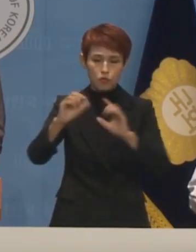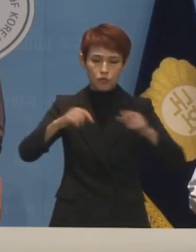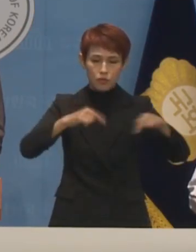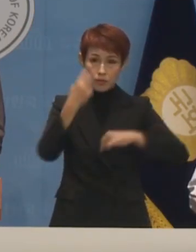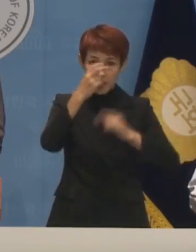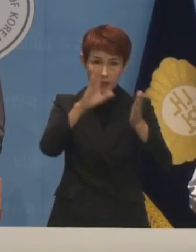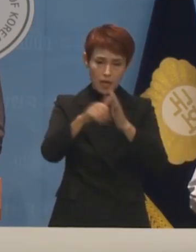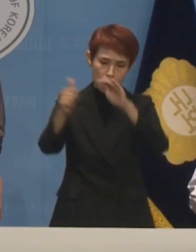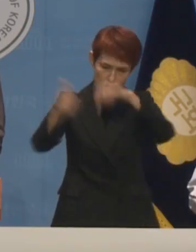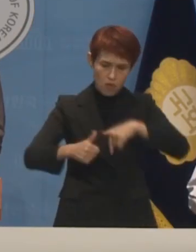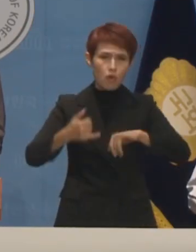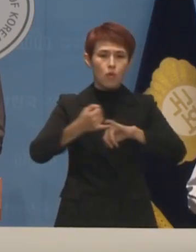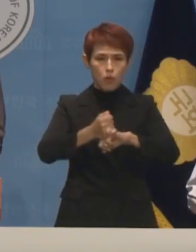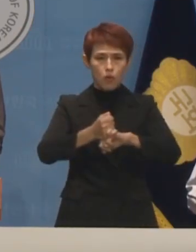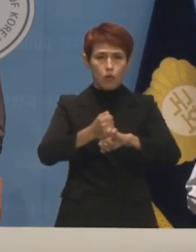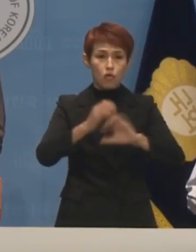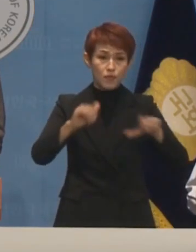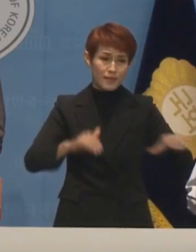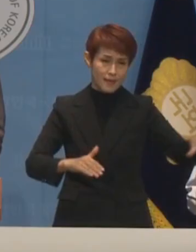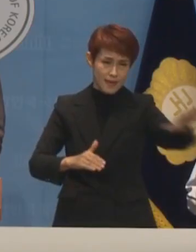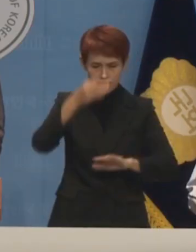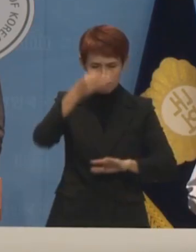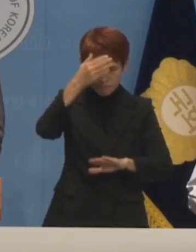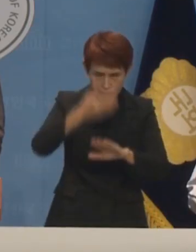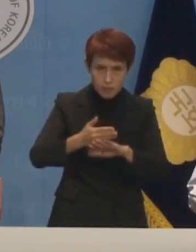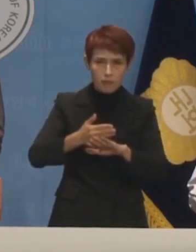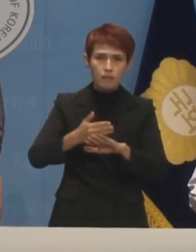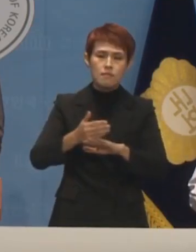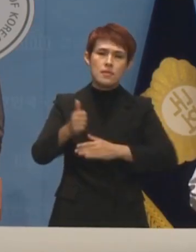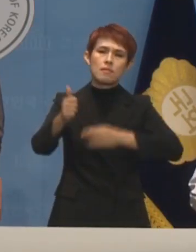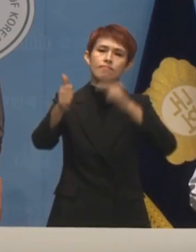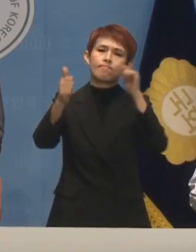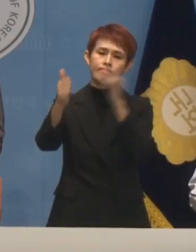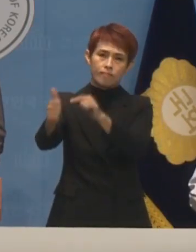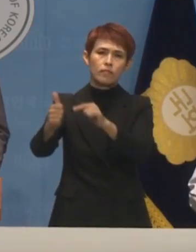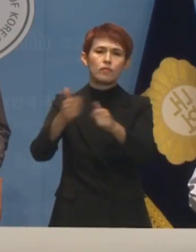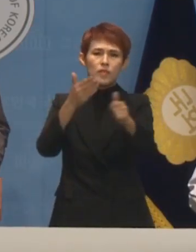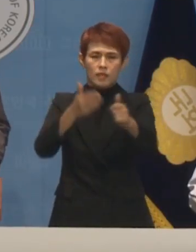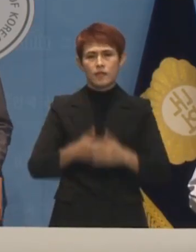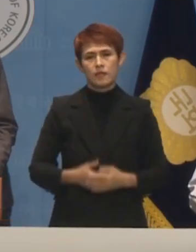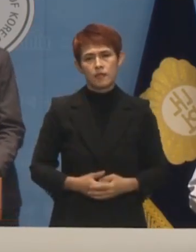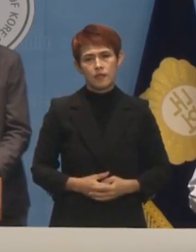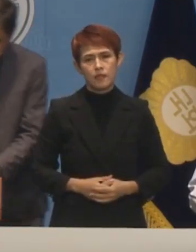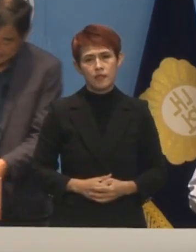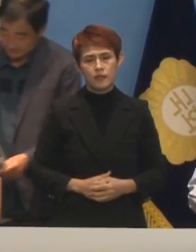국정감사에 불러내어서 전 국민들 앞에 가족들 앞에 진심 사과를 하는 모습을 보여주기 바랍니다.